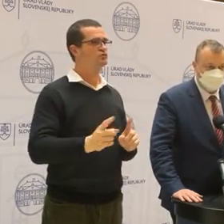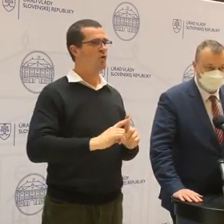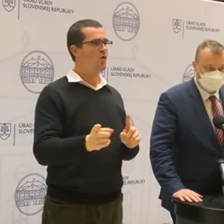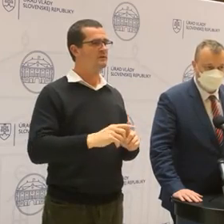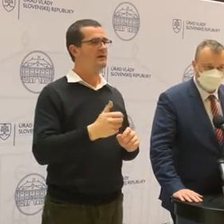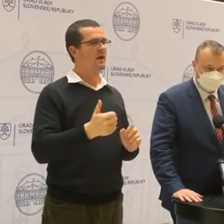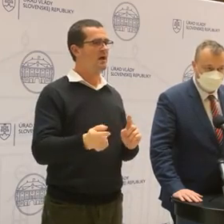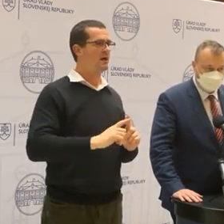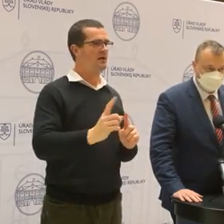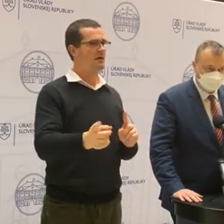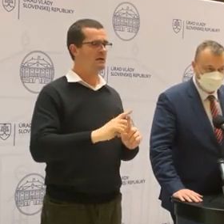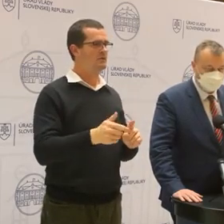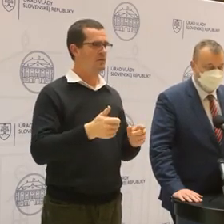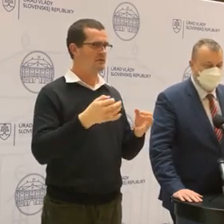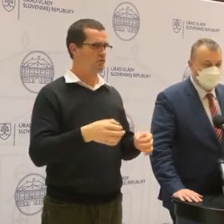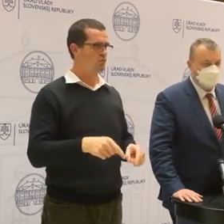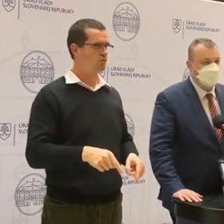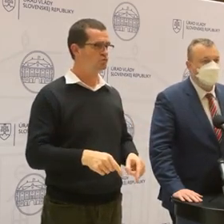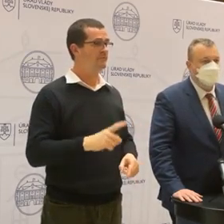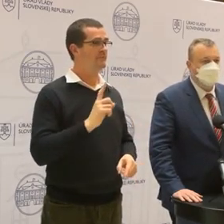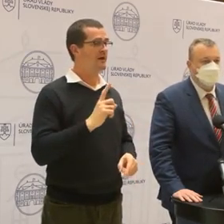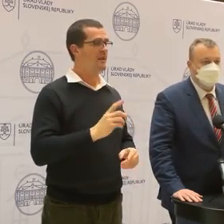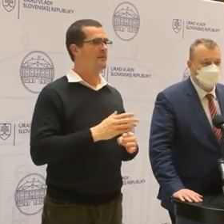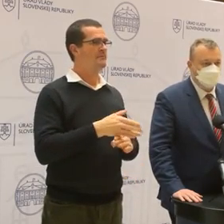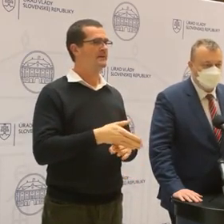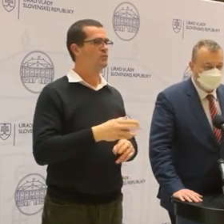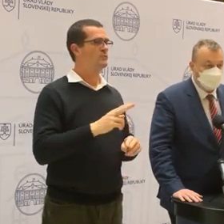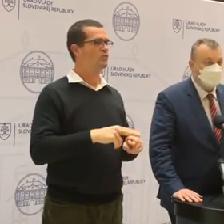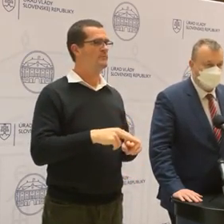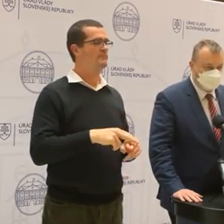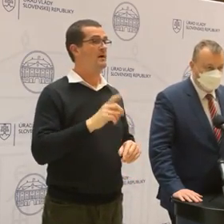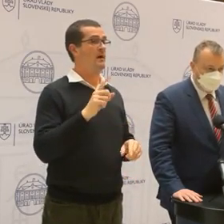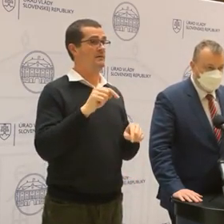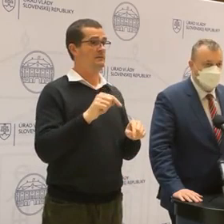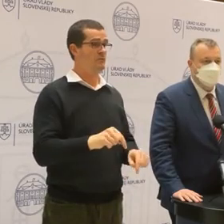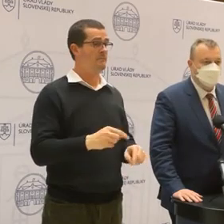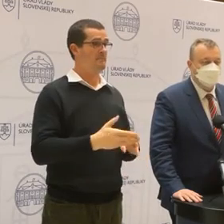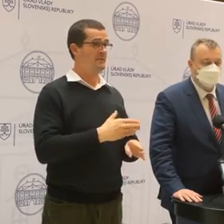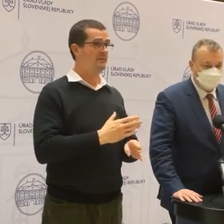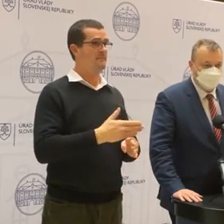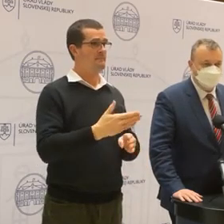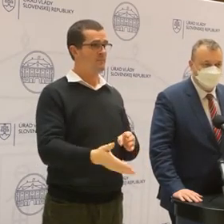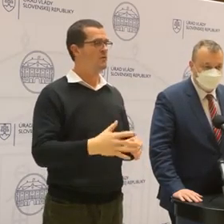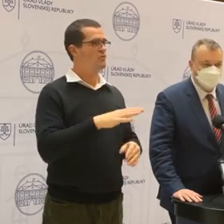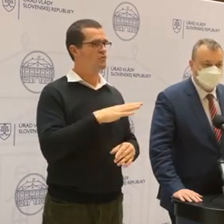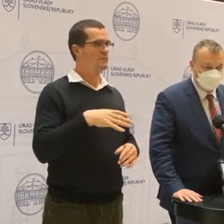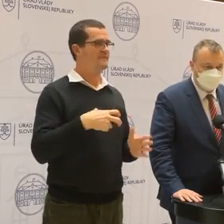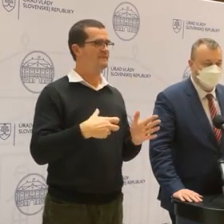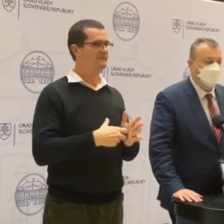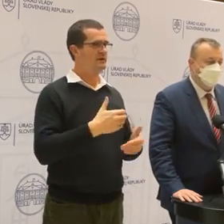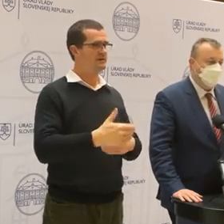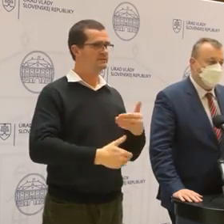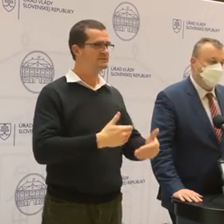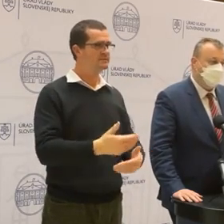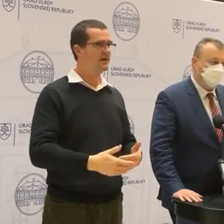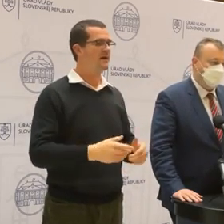na niekoľkokrát. Toto je to zjednodušenie. Ale prejdú potom aj vtedy, predtým, aj potom štandardným vízovým